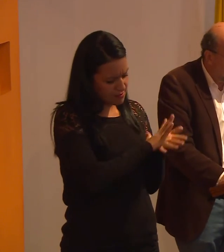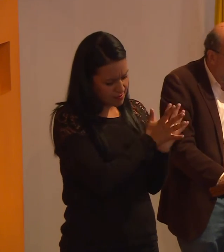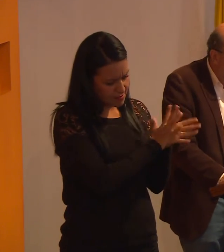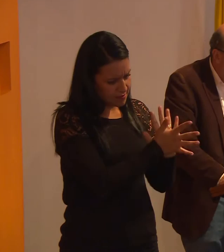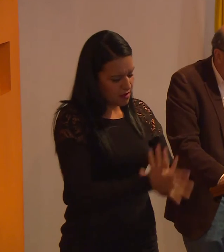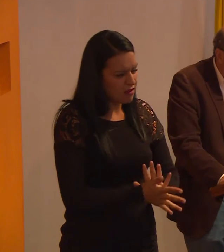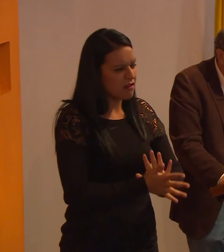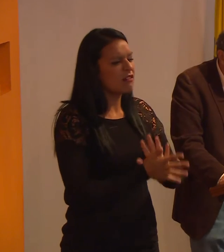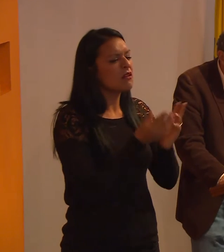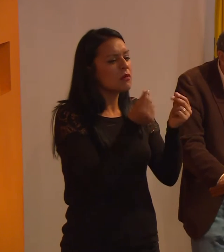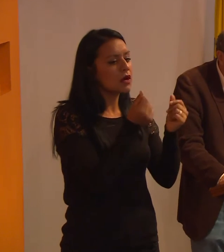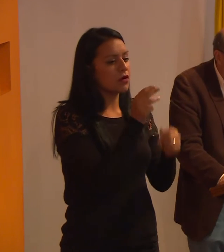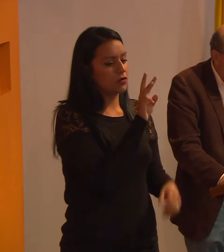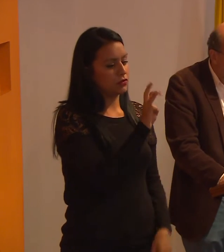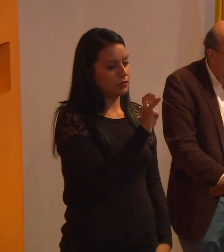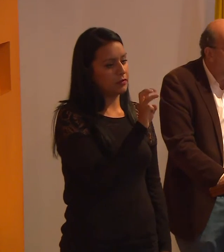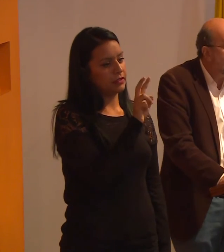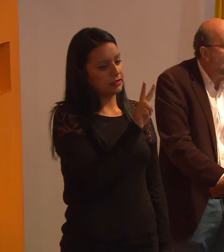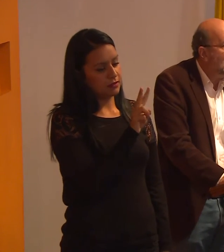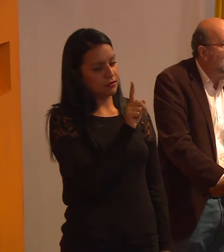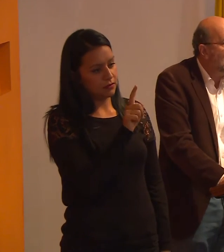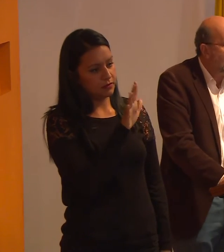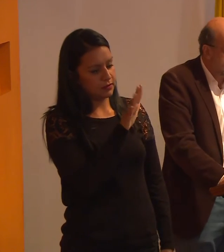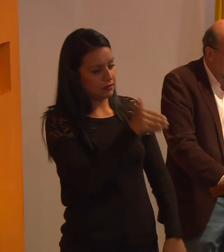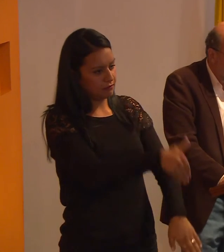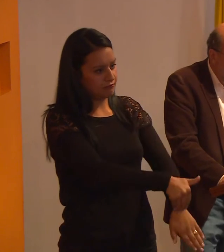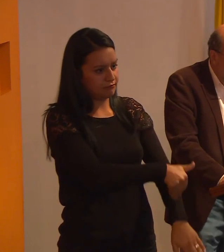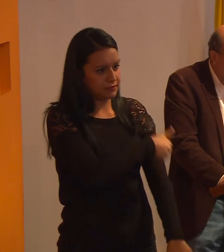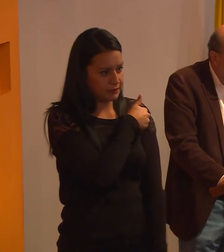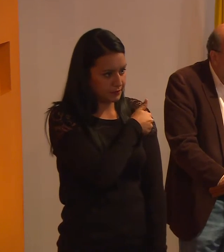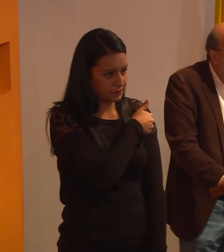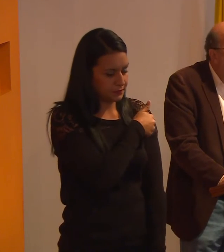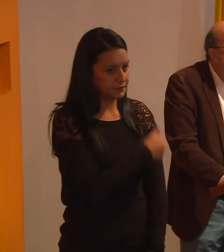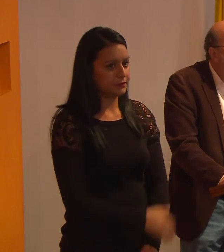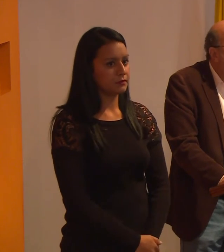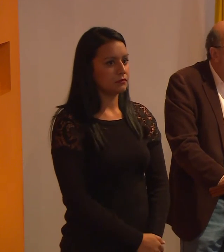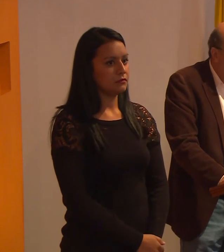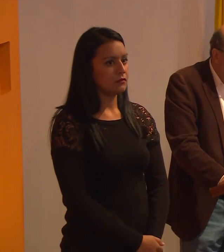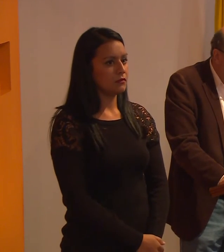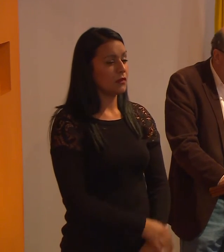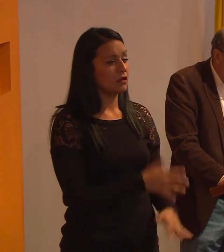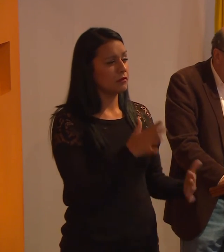en 8.625 millones a